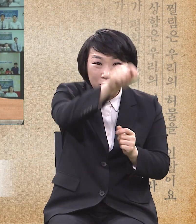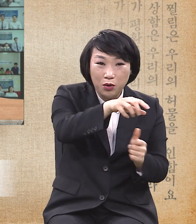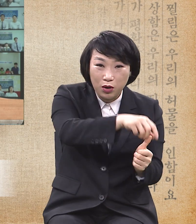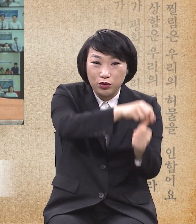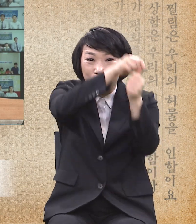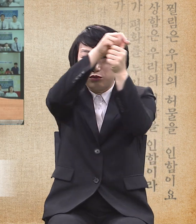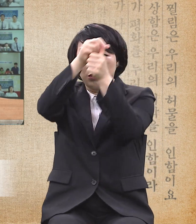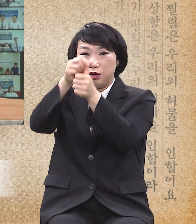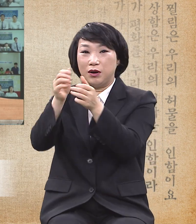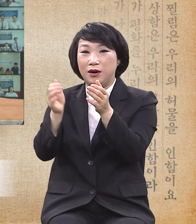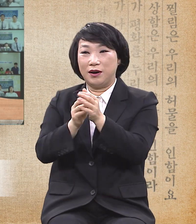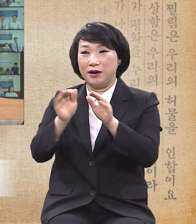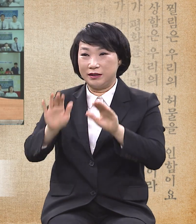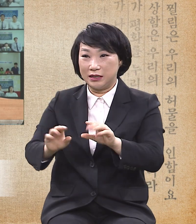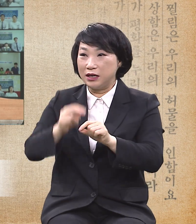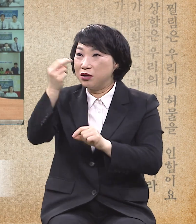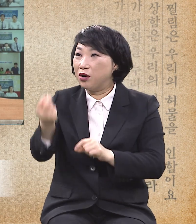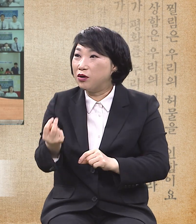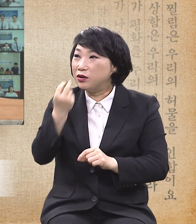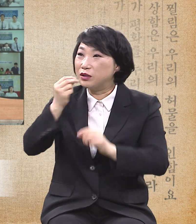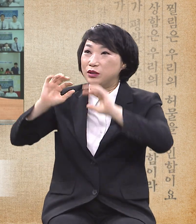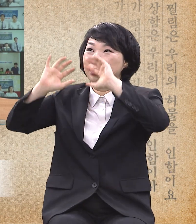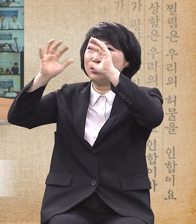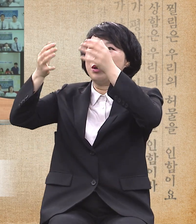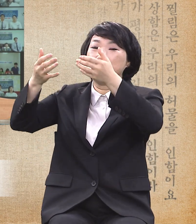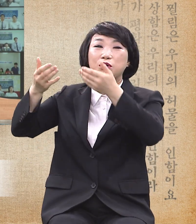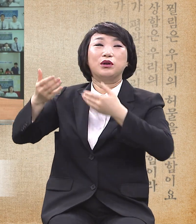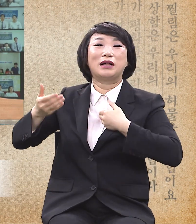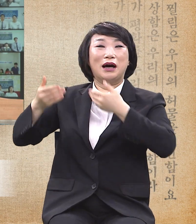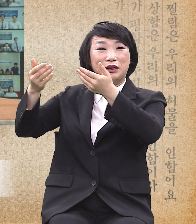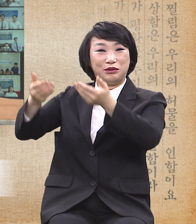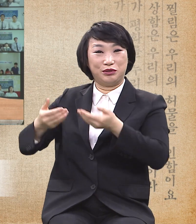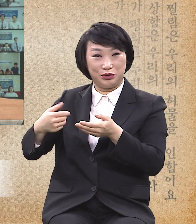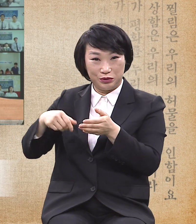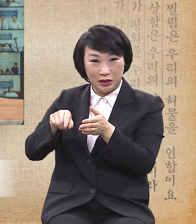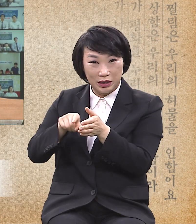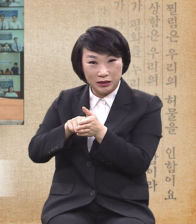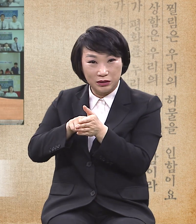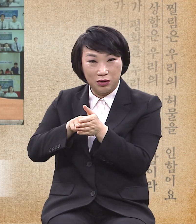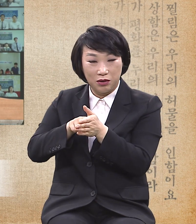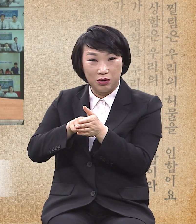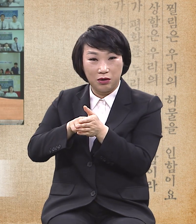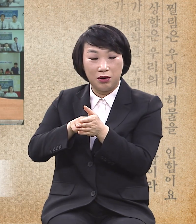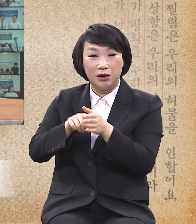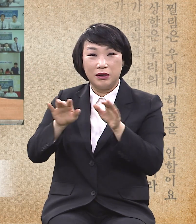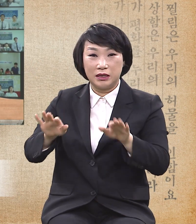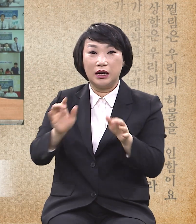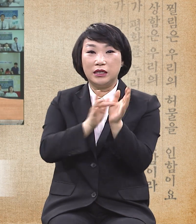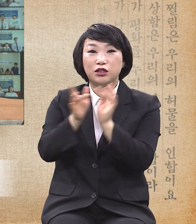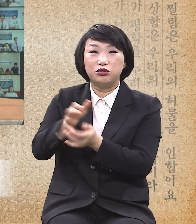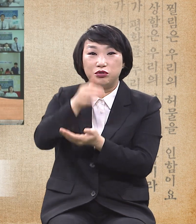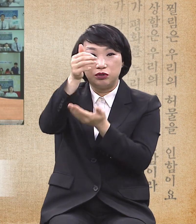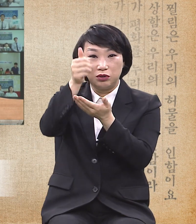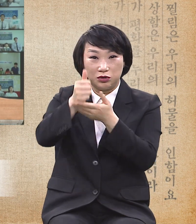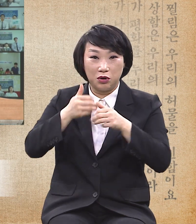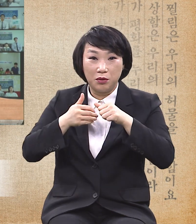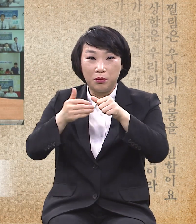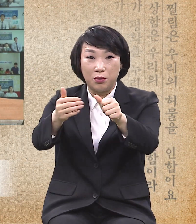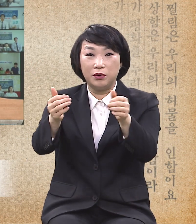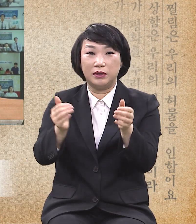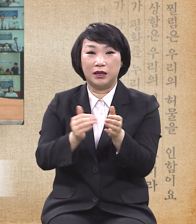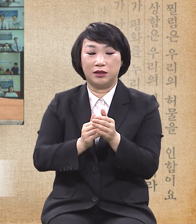구원해서 영생과 천국을 유업으로 주시기 위해서 예수 그리스도를